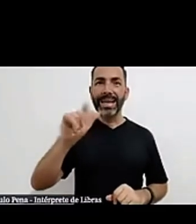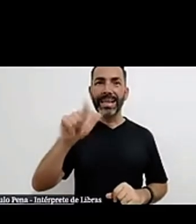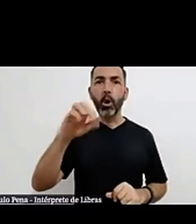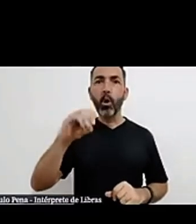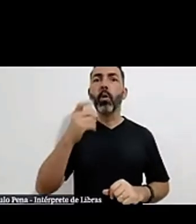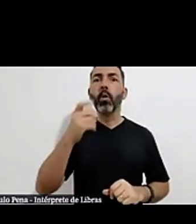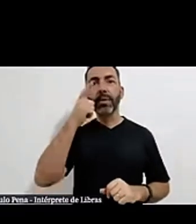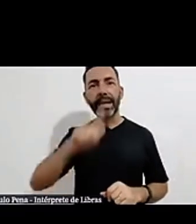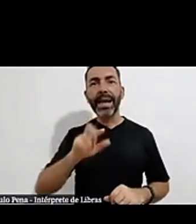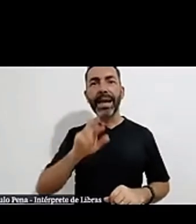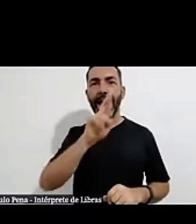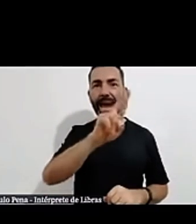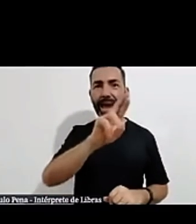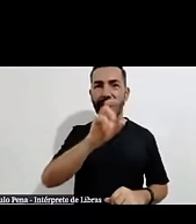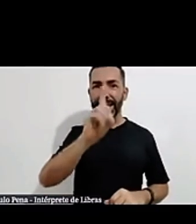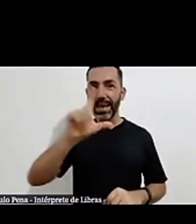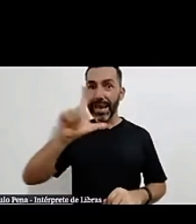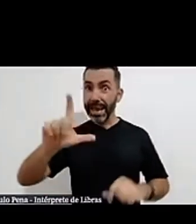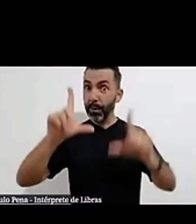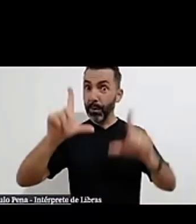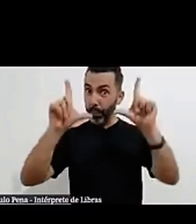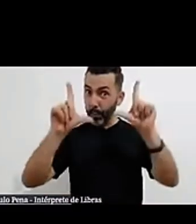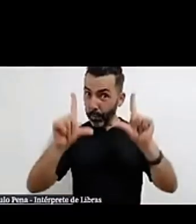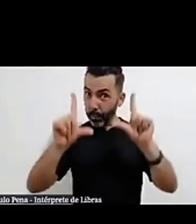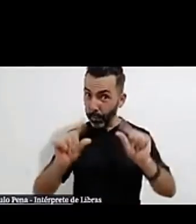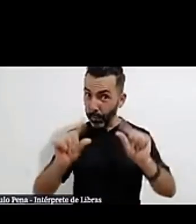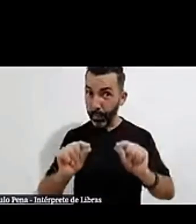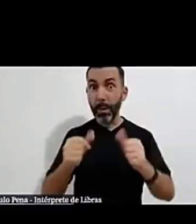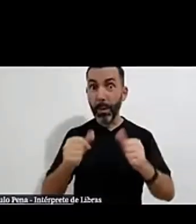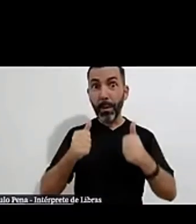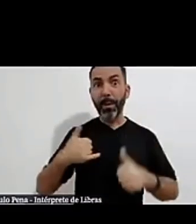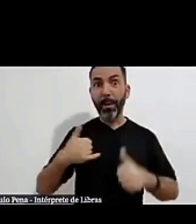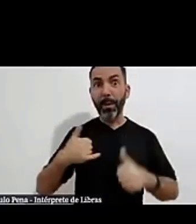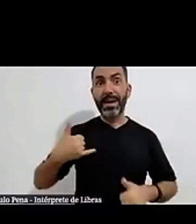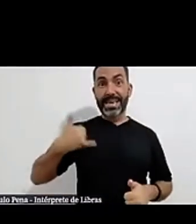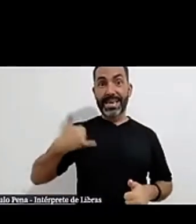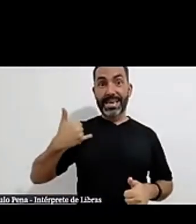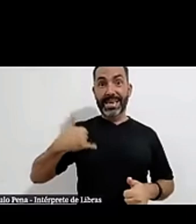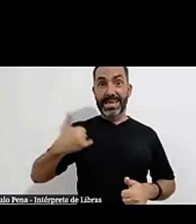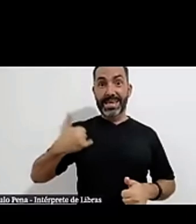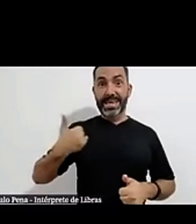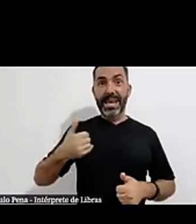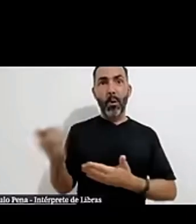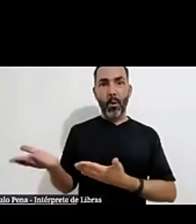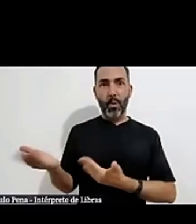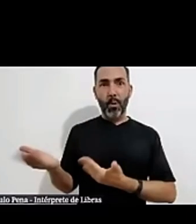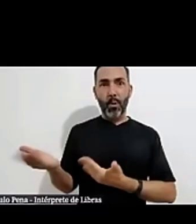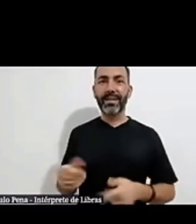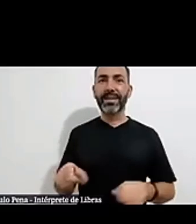radicais livres, idade biológica de 20 anos, aumenta a densidade